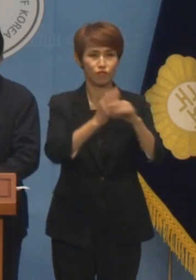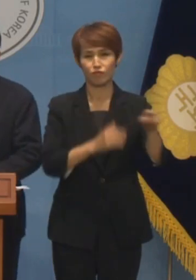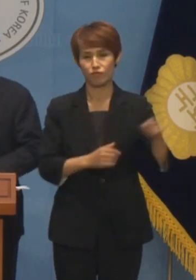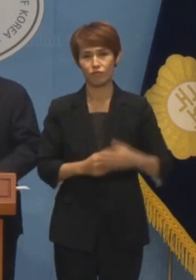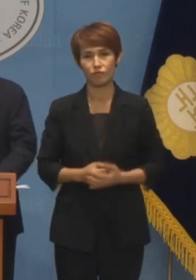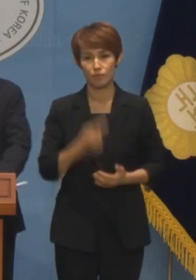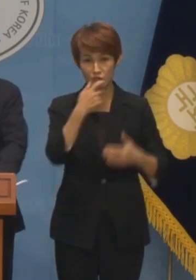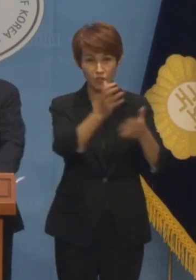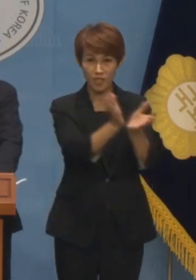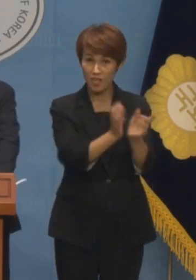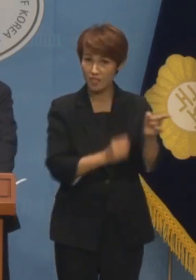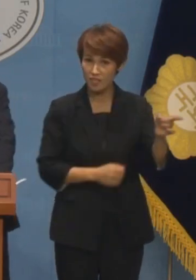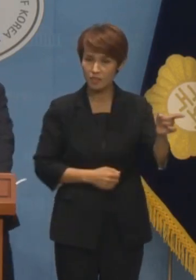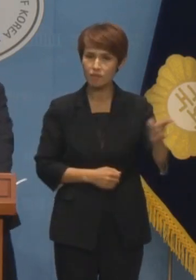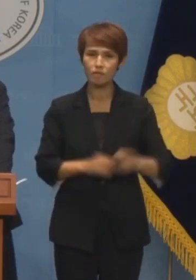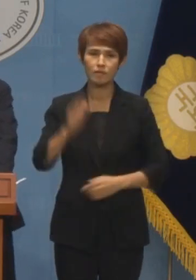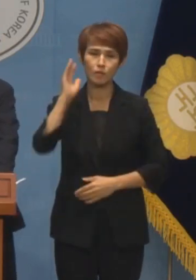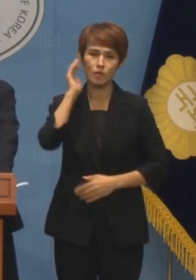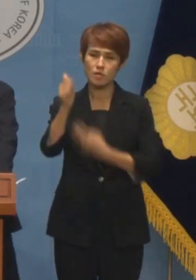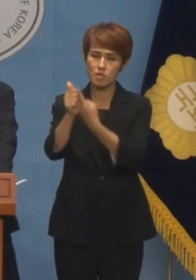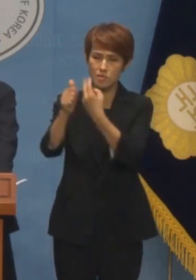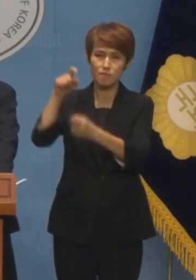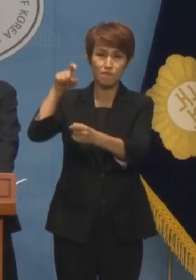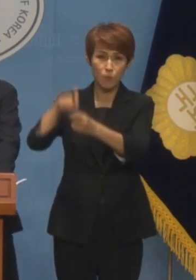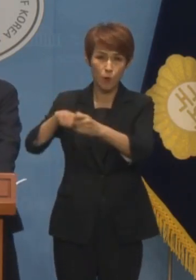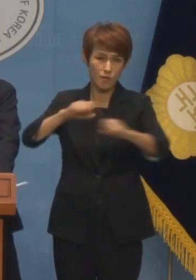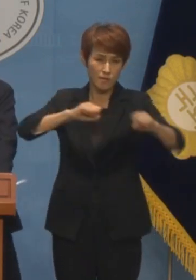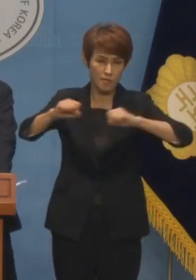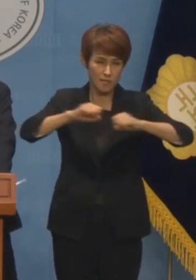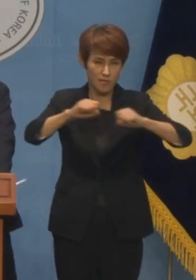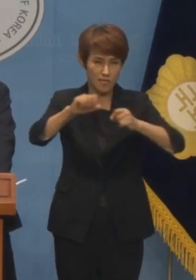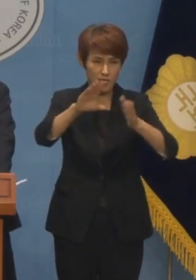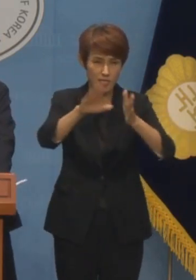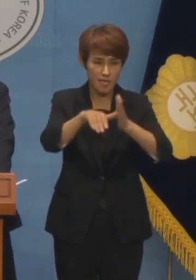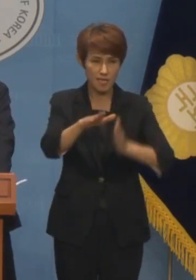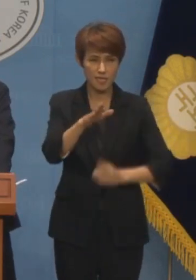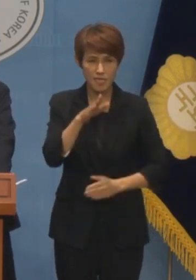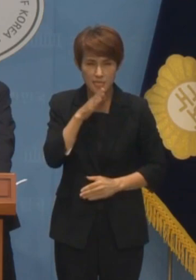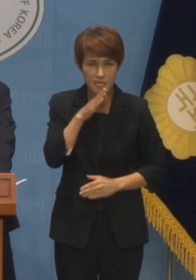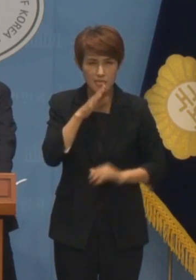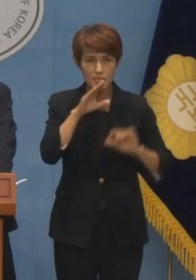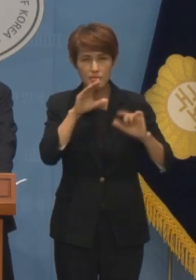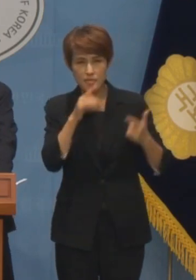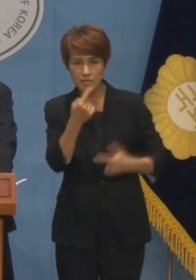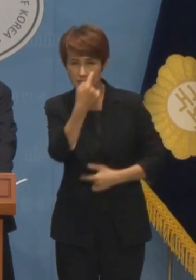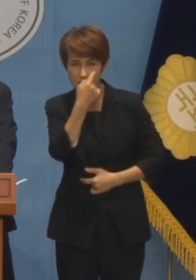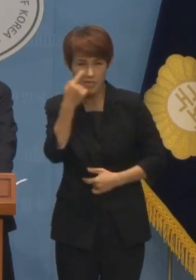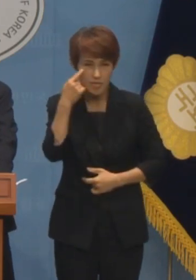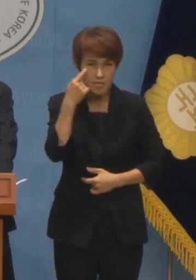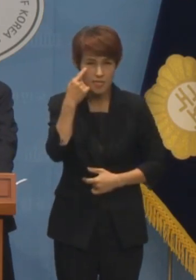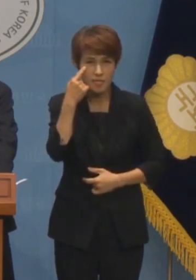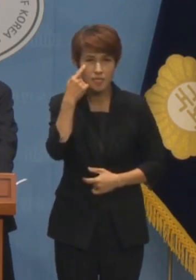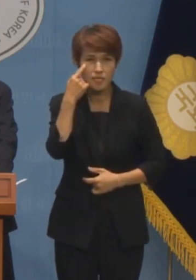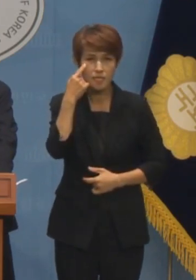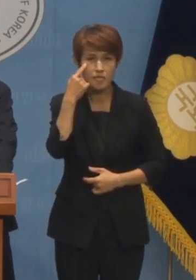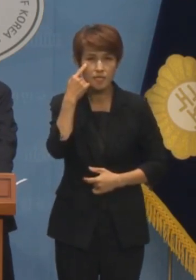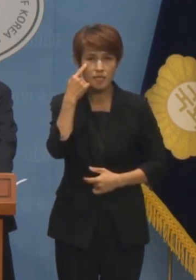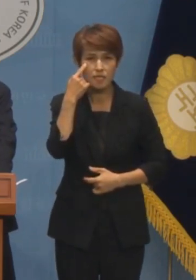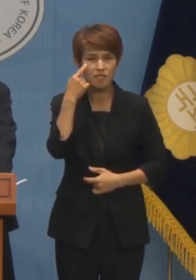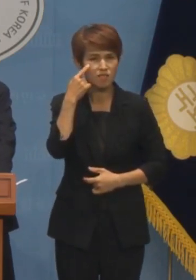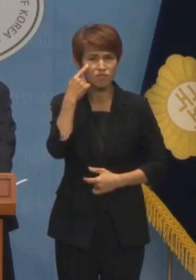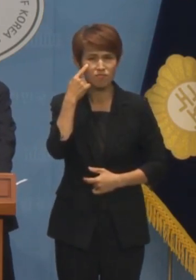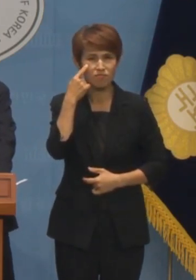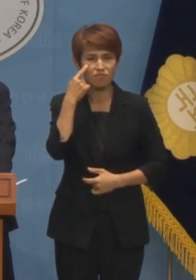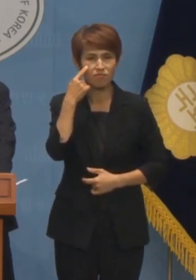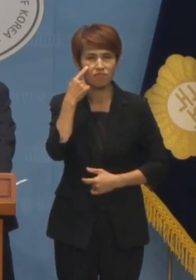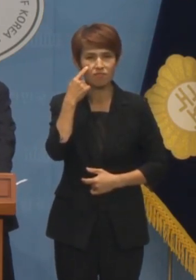민주당은요, 대통령 탄핵 청문회를 주도하면서 기본적인 팩트 체크, 이의제기 아예